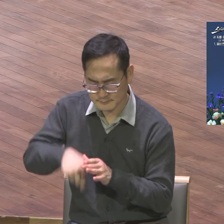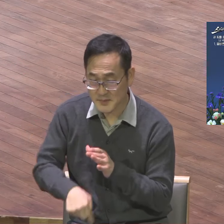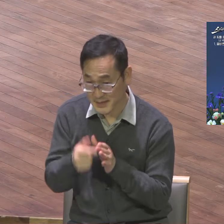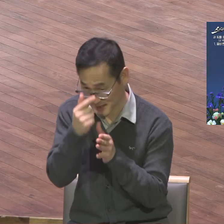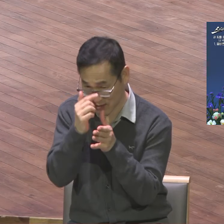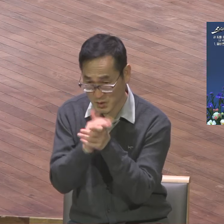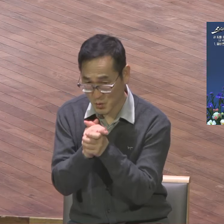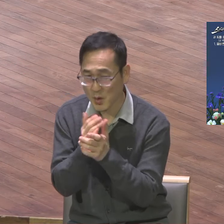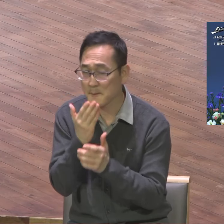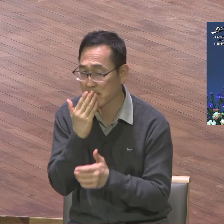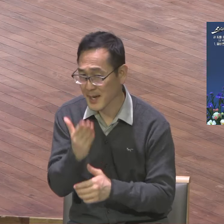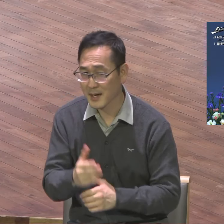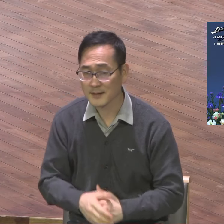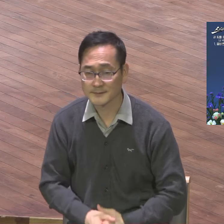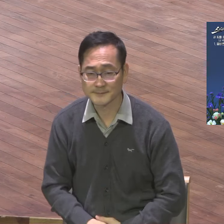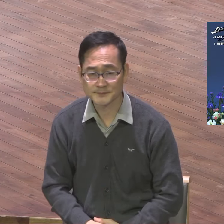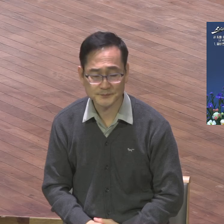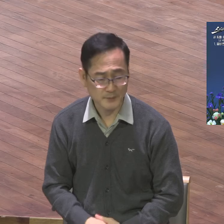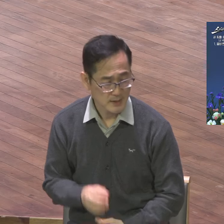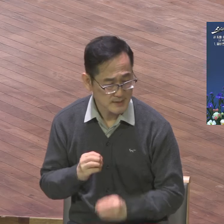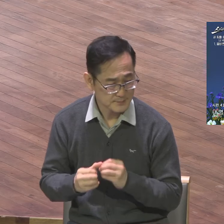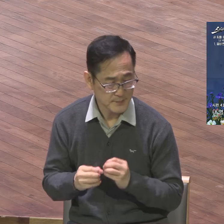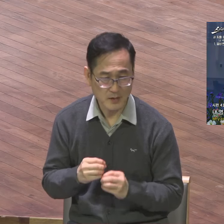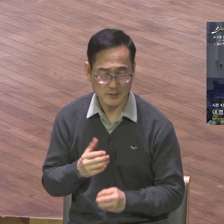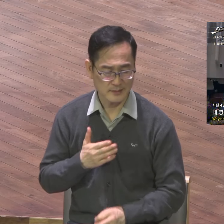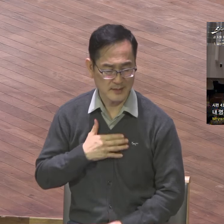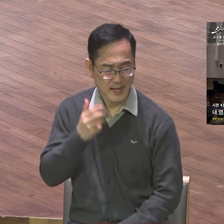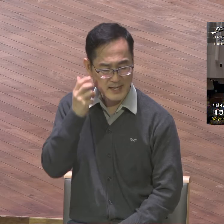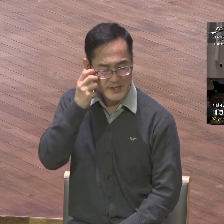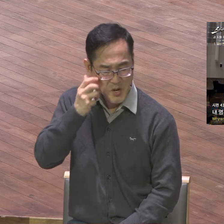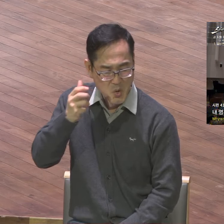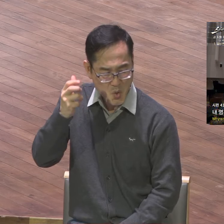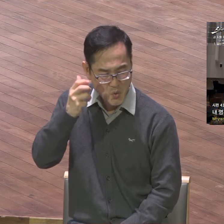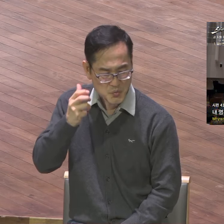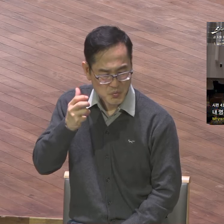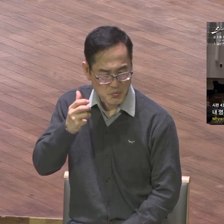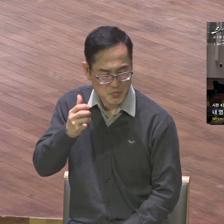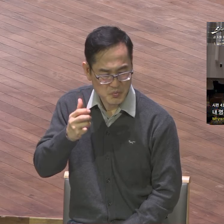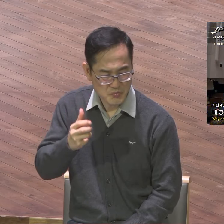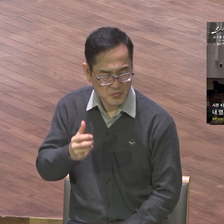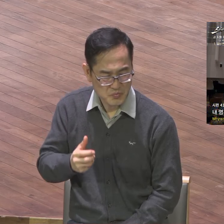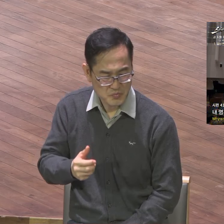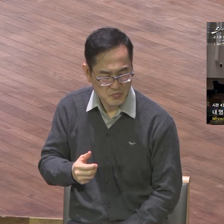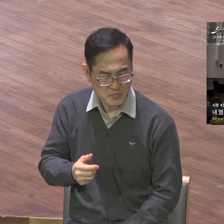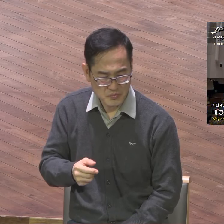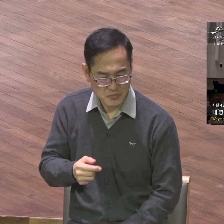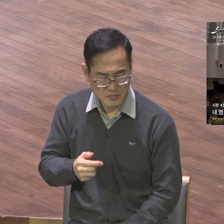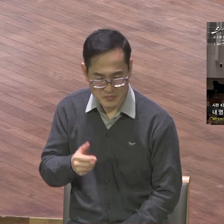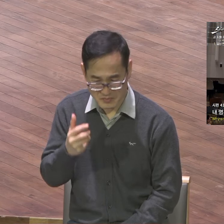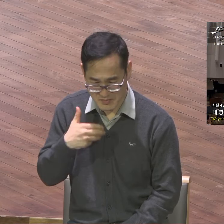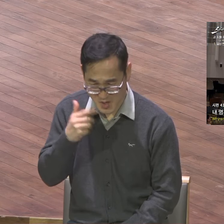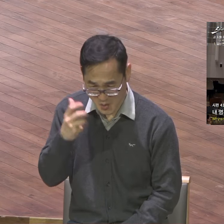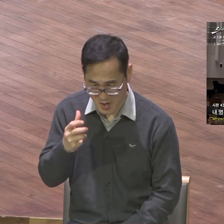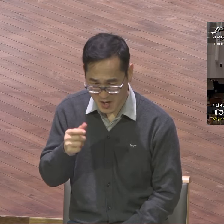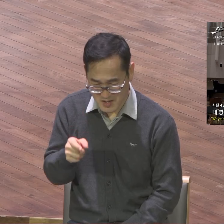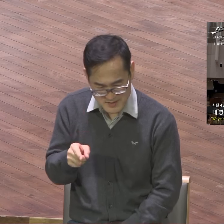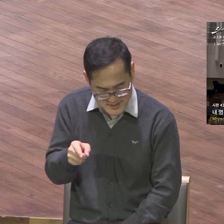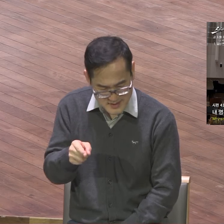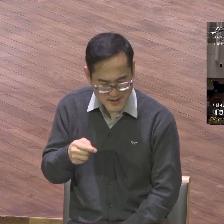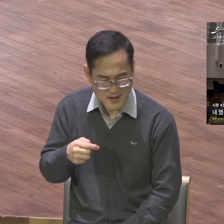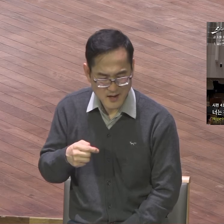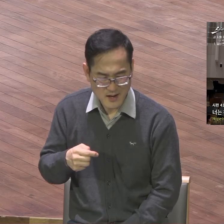시편 43편 5절에 보면 이런 고백이 있습니다. 내 영혼아 네가 어찌하여 낙심하며 어찌하여 내